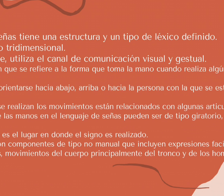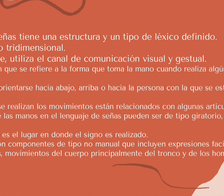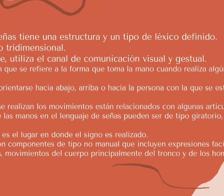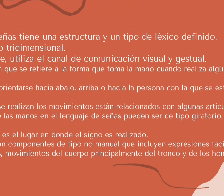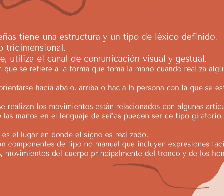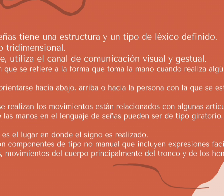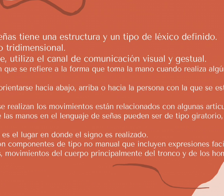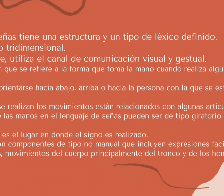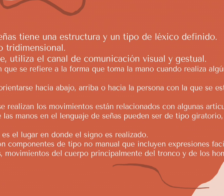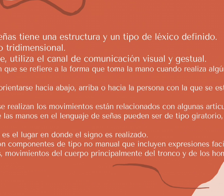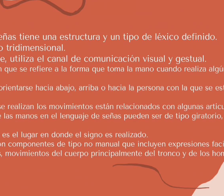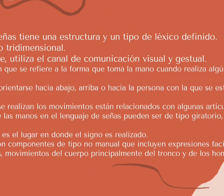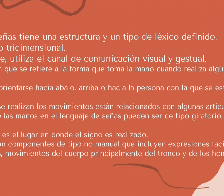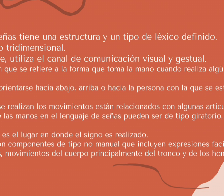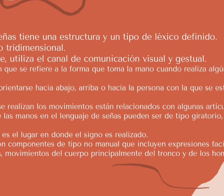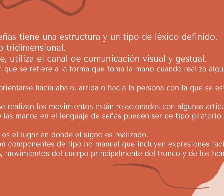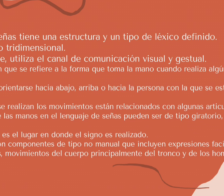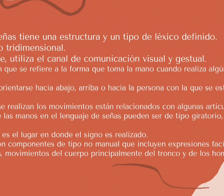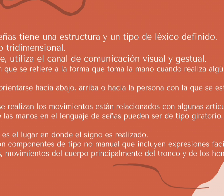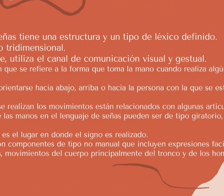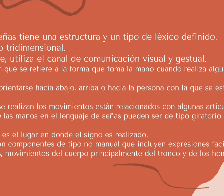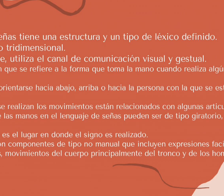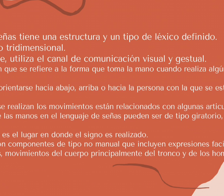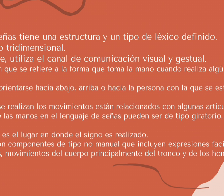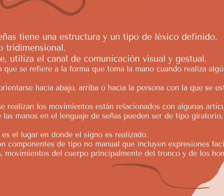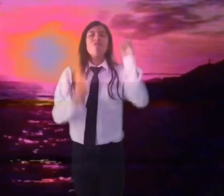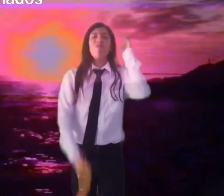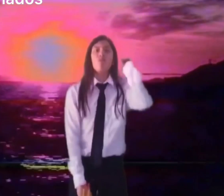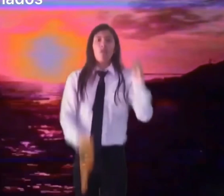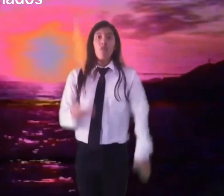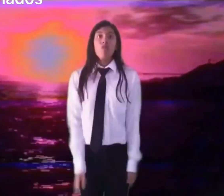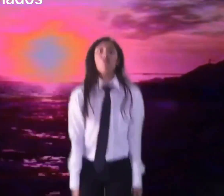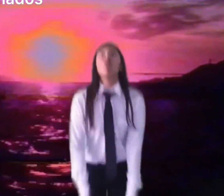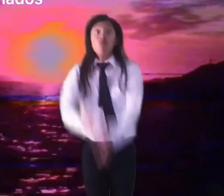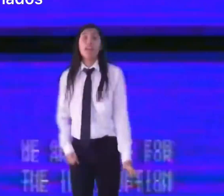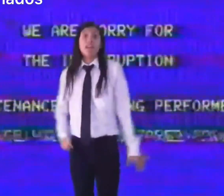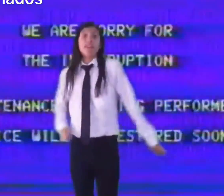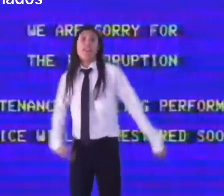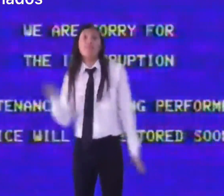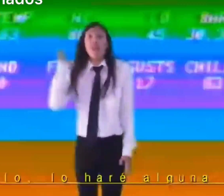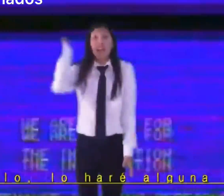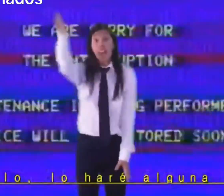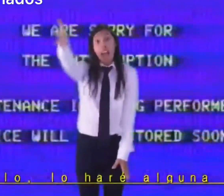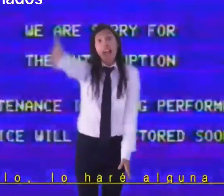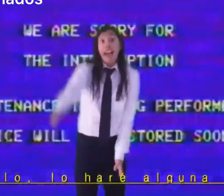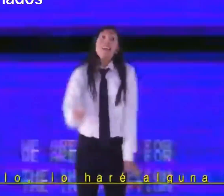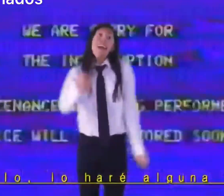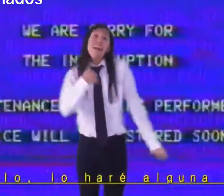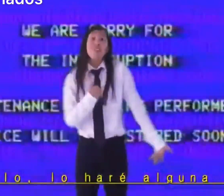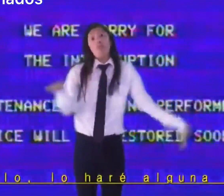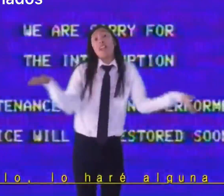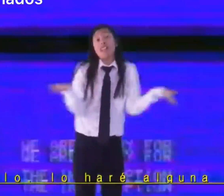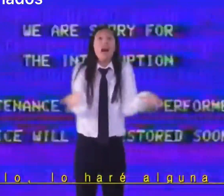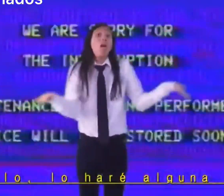lugar donde el signo es realizado. Número 9. Cuentan también con componentes de tipo no